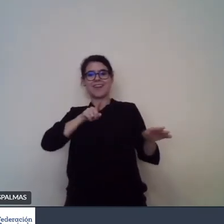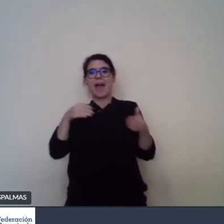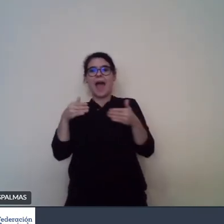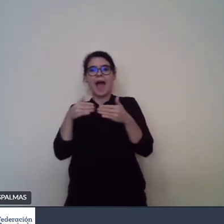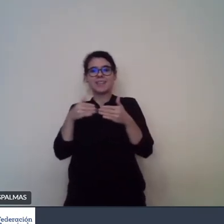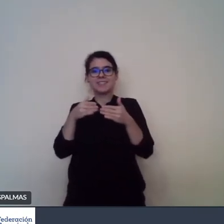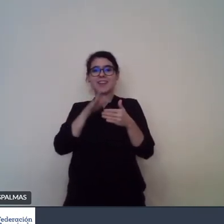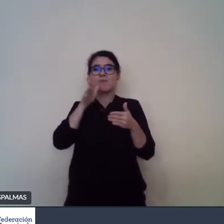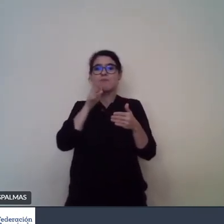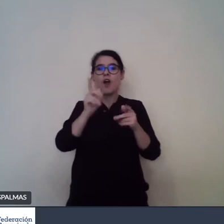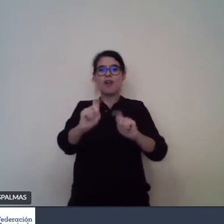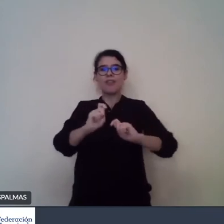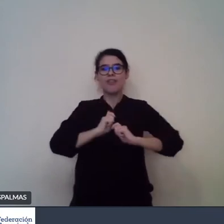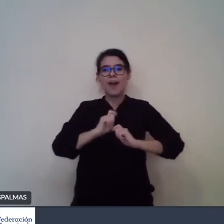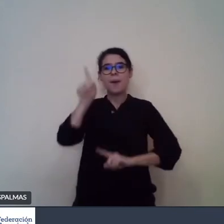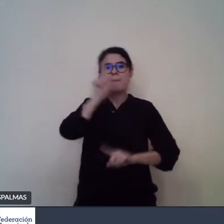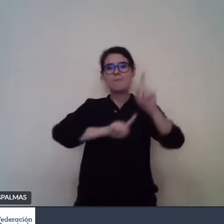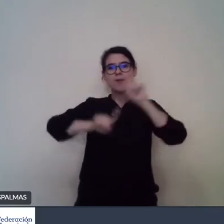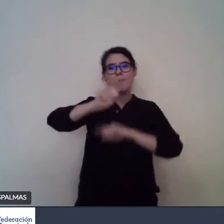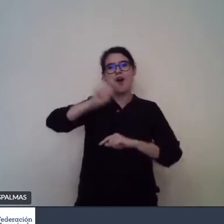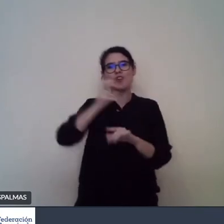problemas a este jugador para decidir a dónde va.